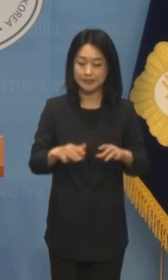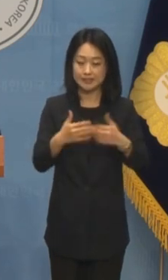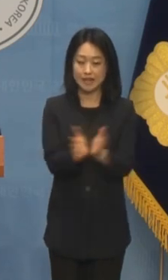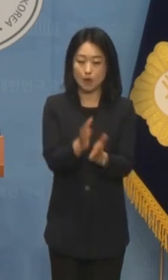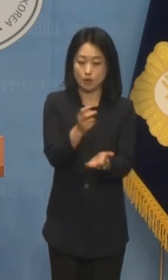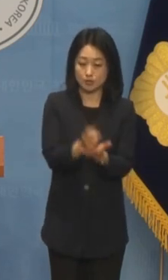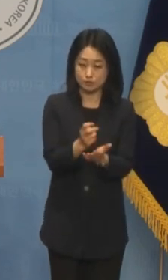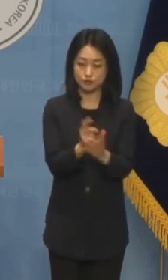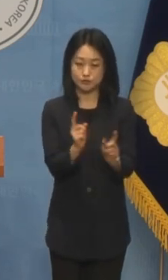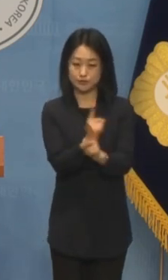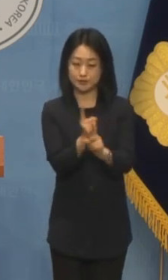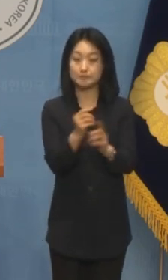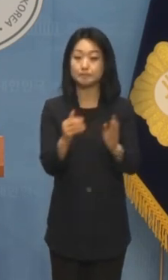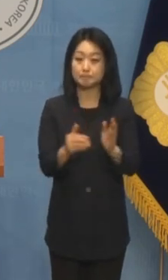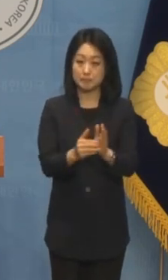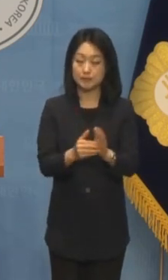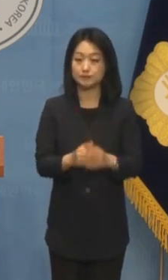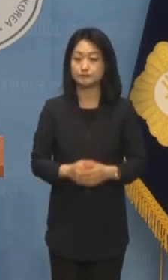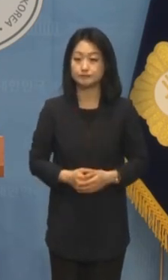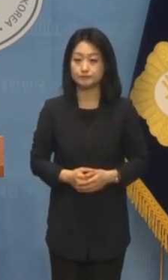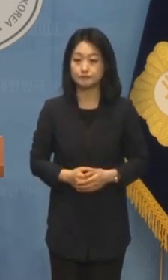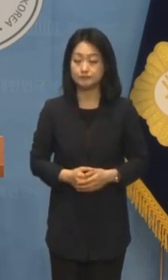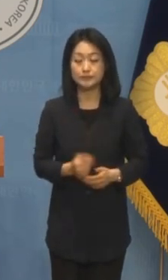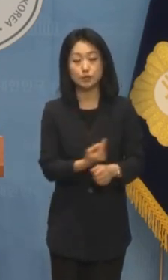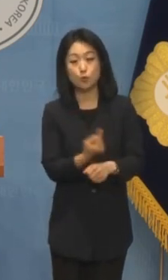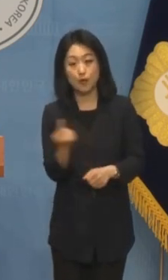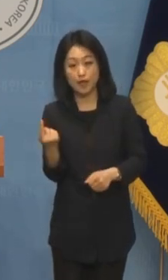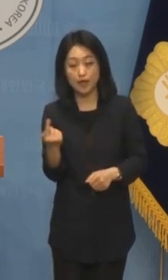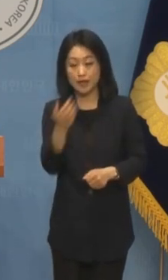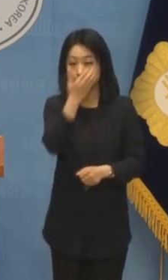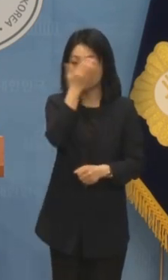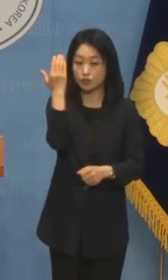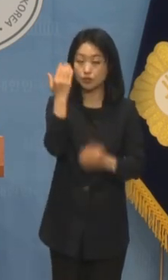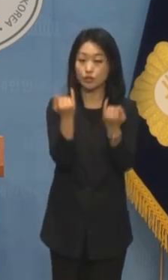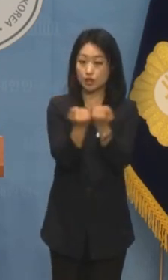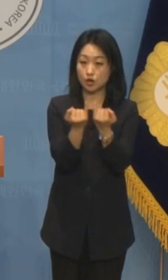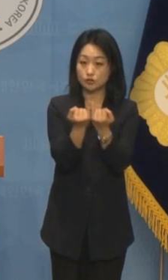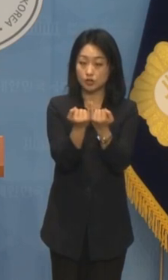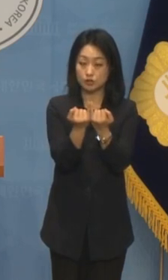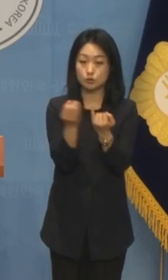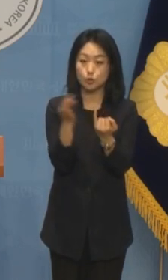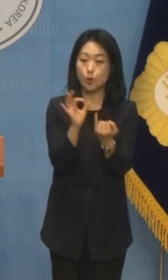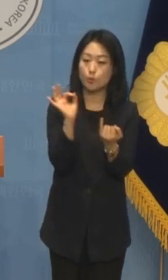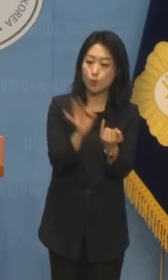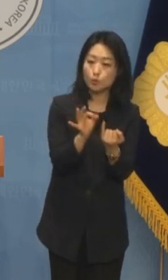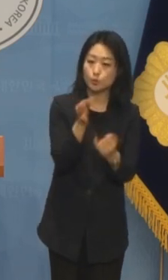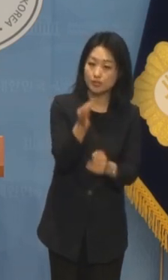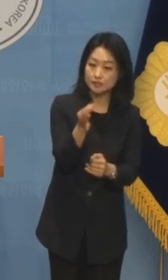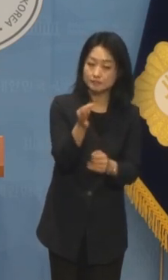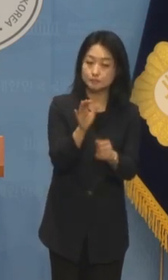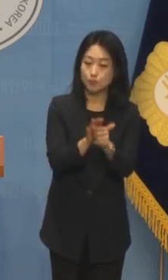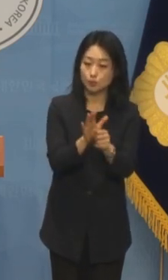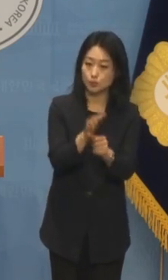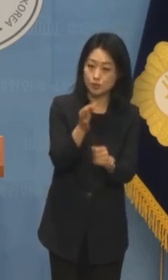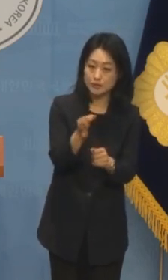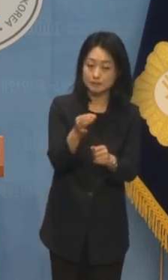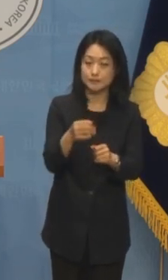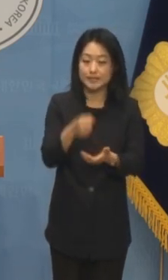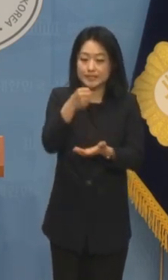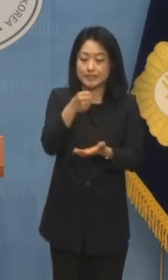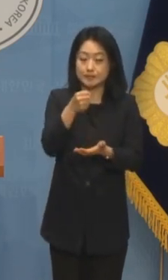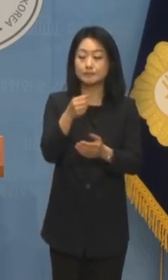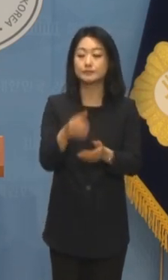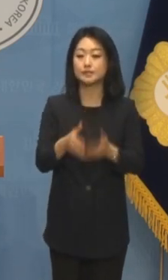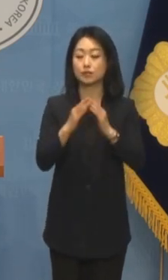규정을 정비하였습니다 그 외에도 청년 여성 보조금 사용에 관한 획 기금 계획 수립 시